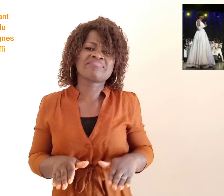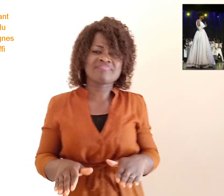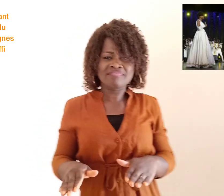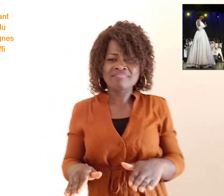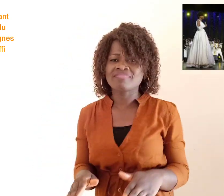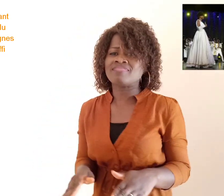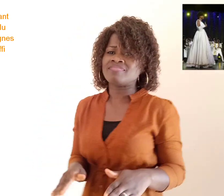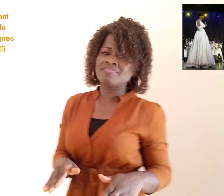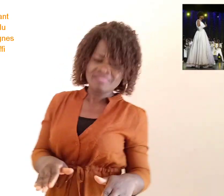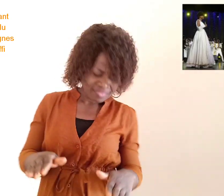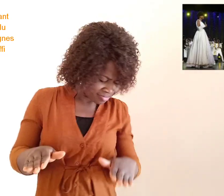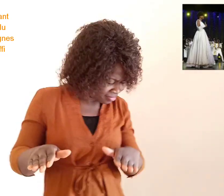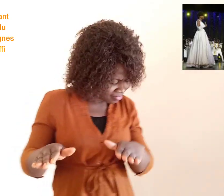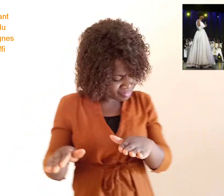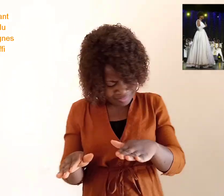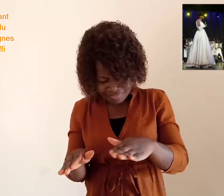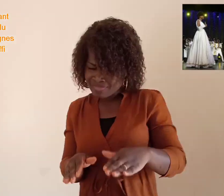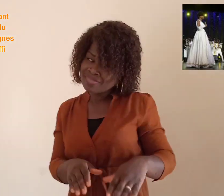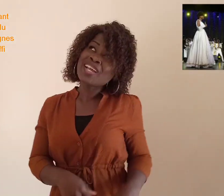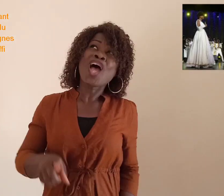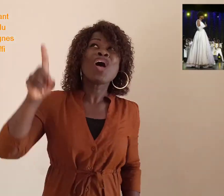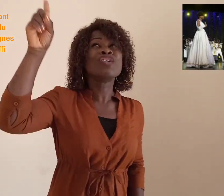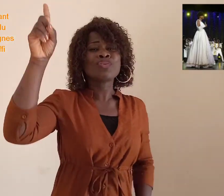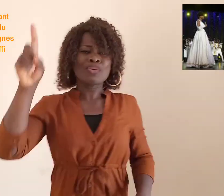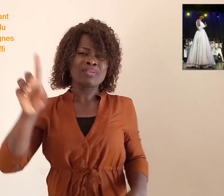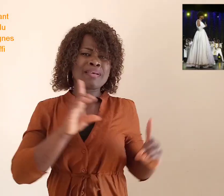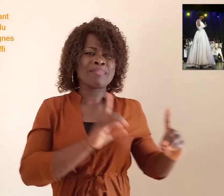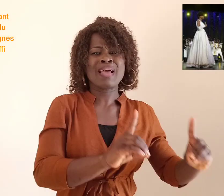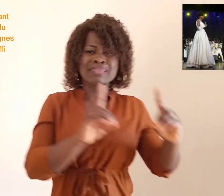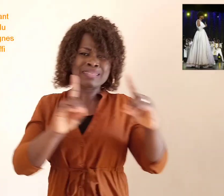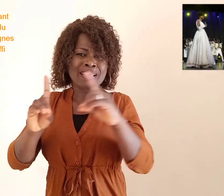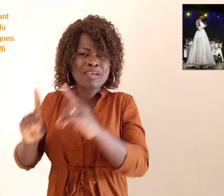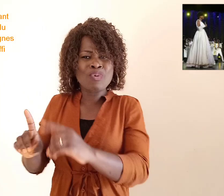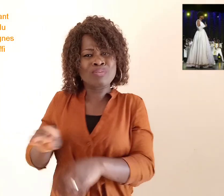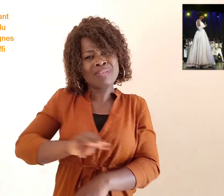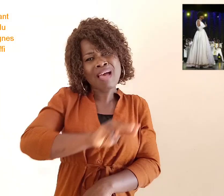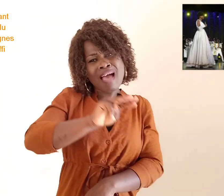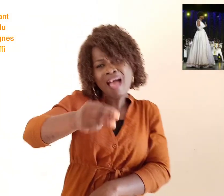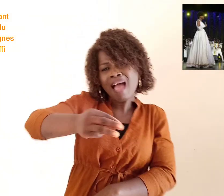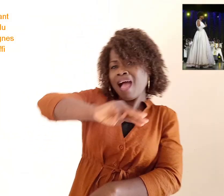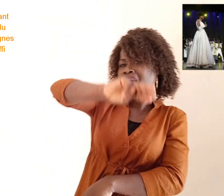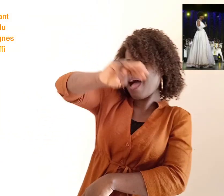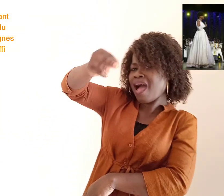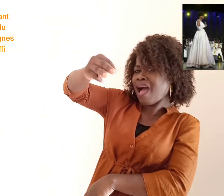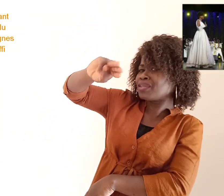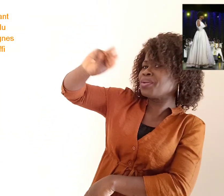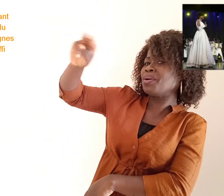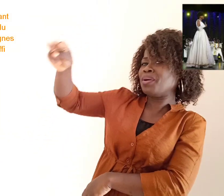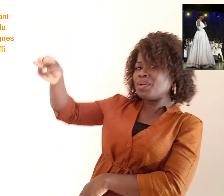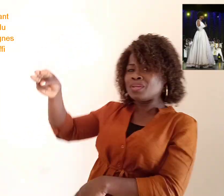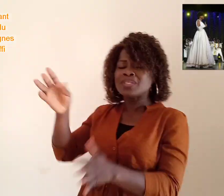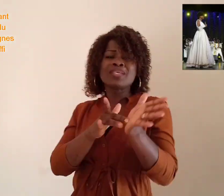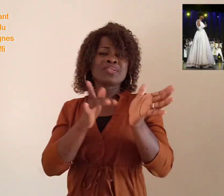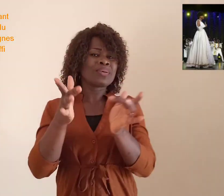Tu déplaces les montagnes